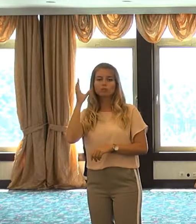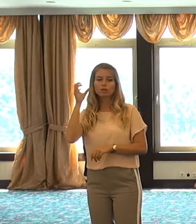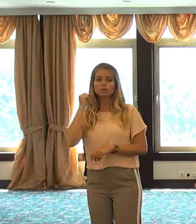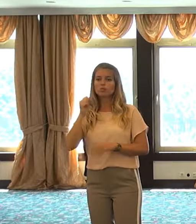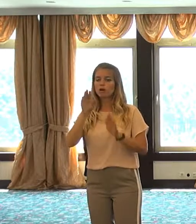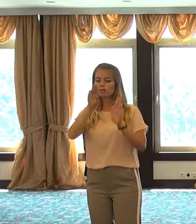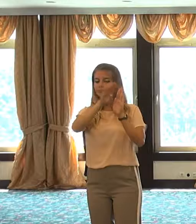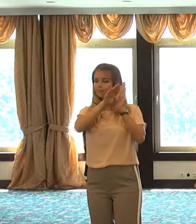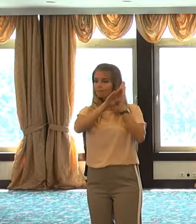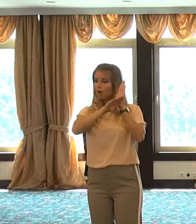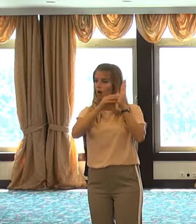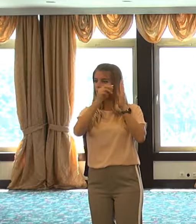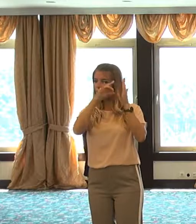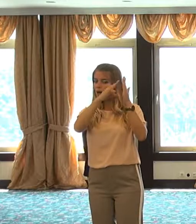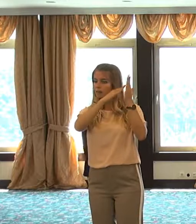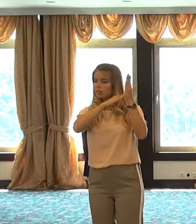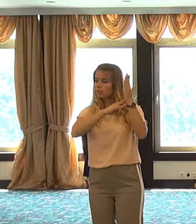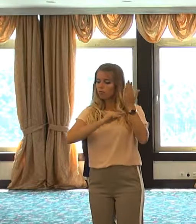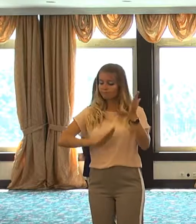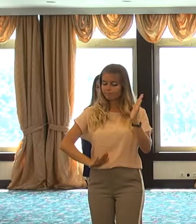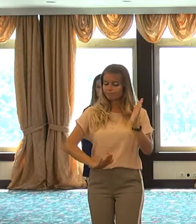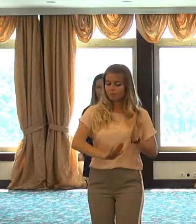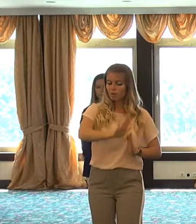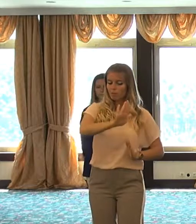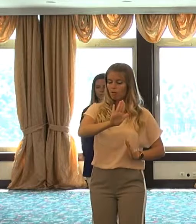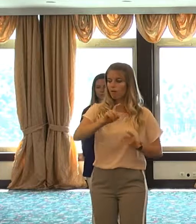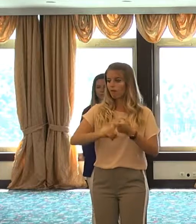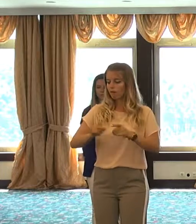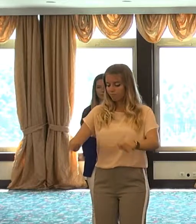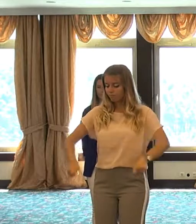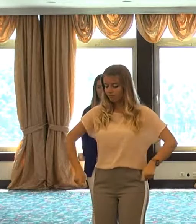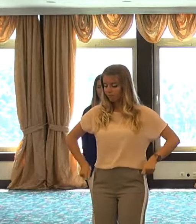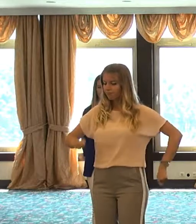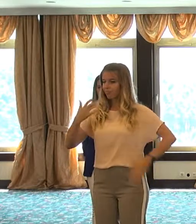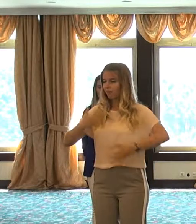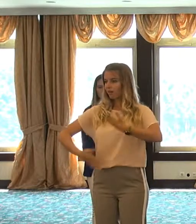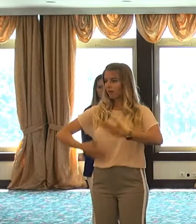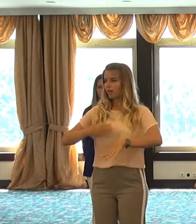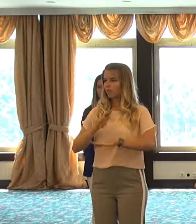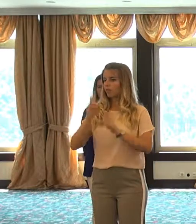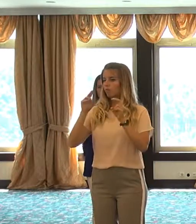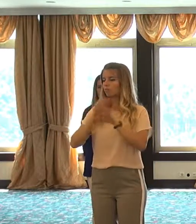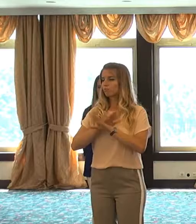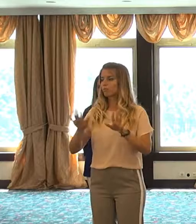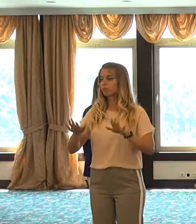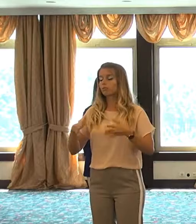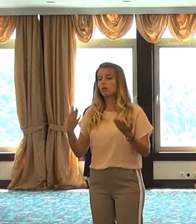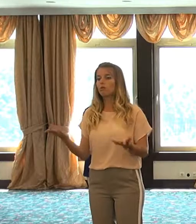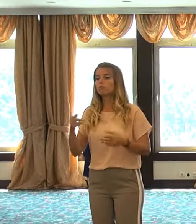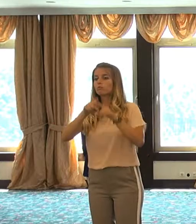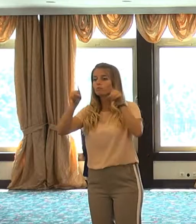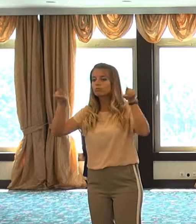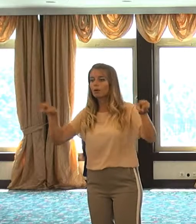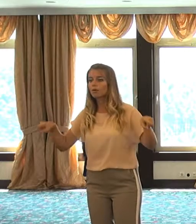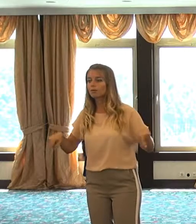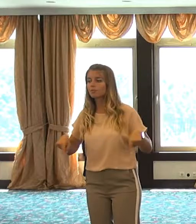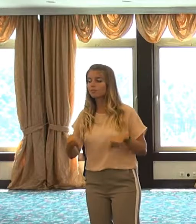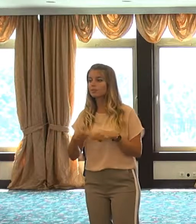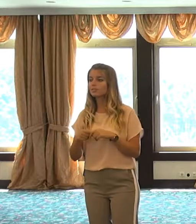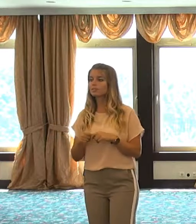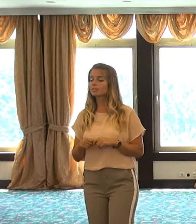Asansör, rampa, bir de tekerlekli sandalye oldu mu engelli konusu bitti. Oysa bizler